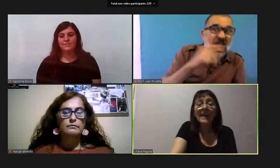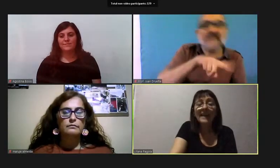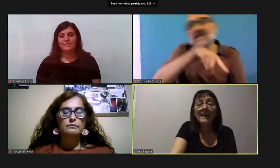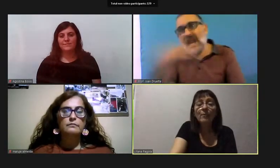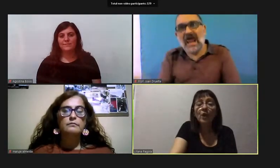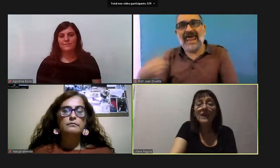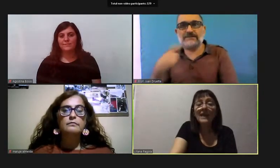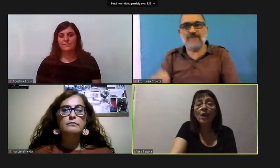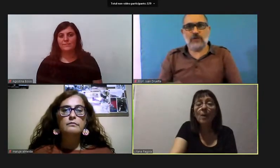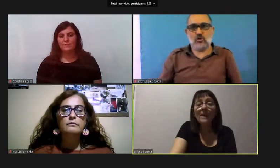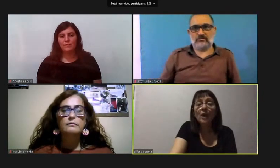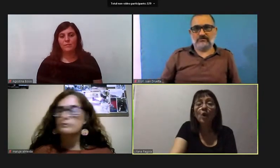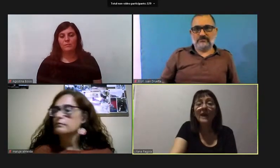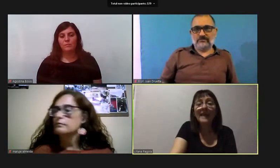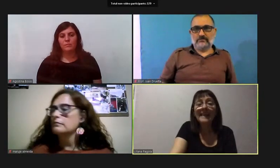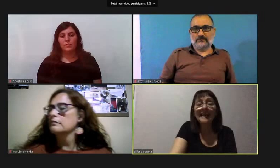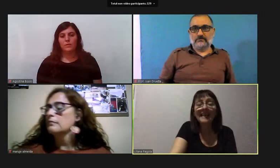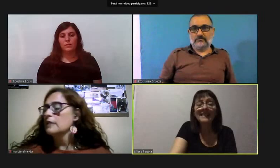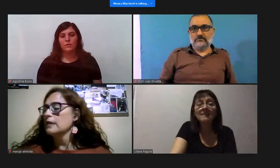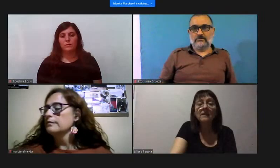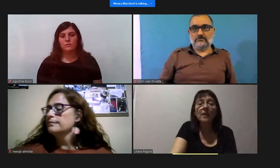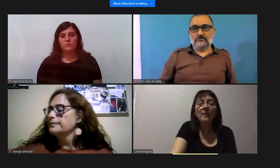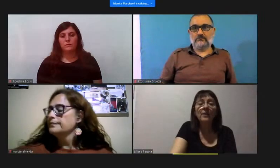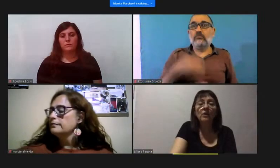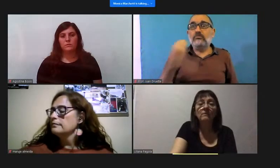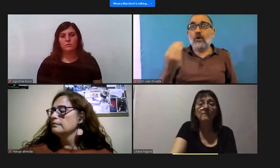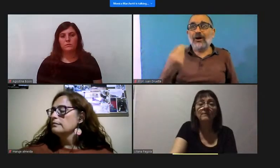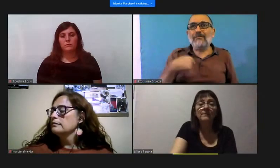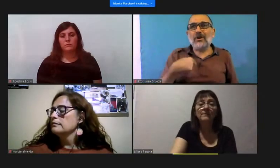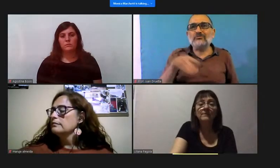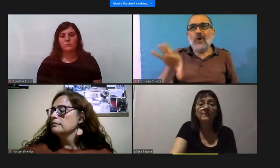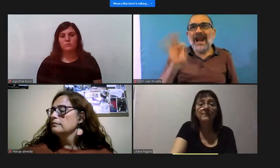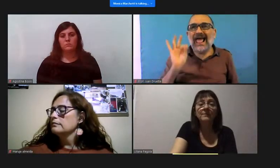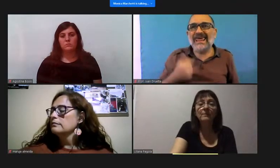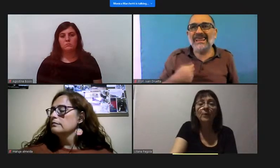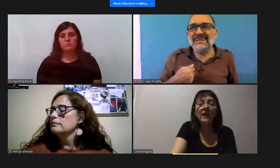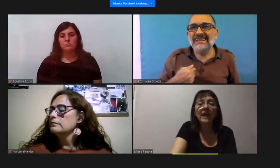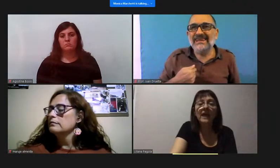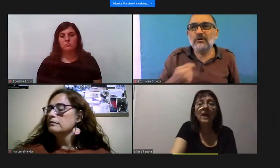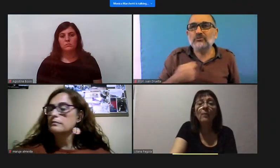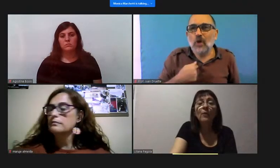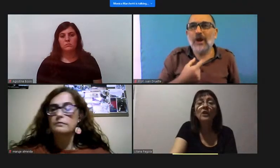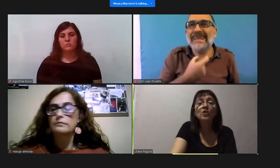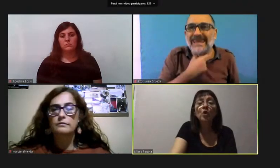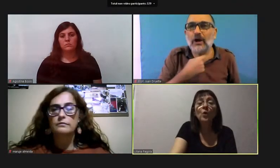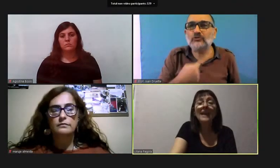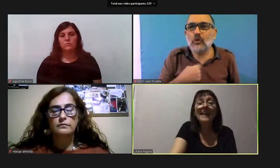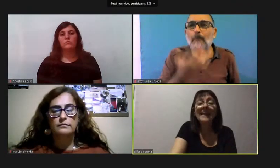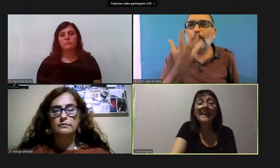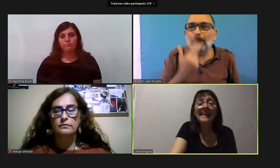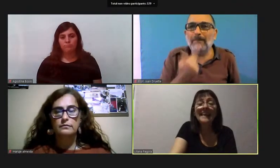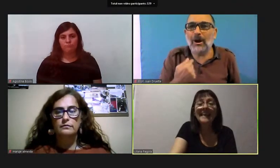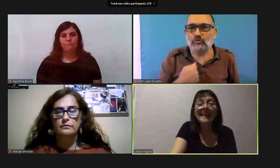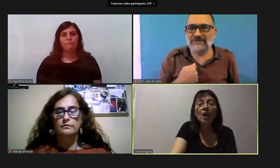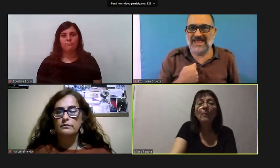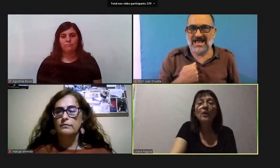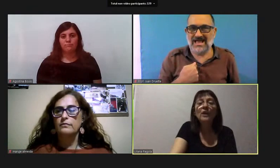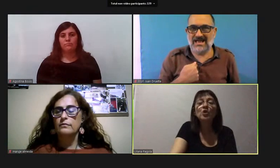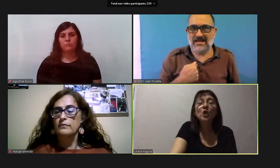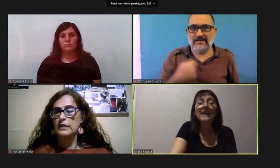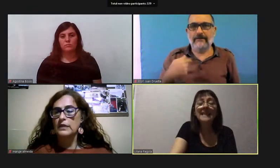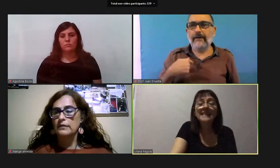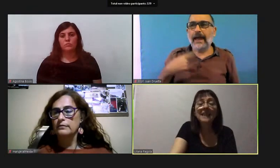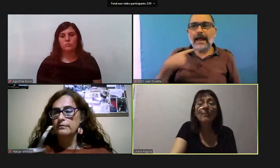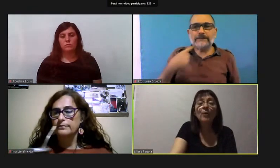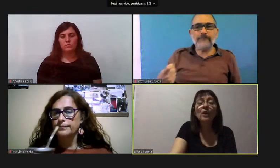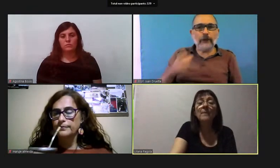Yo escribo y leo mejor en inglés que en español. ¿Por qué? Porque yo lo elegí, porque